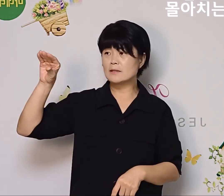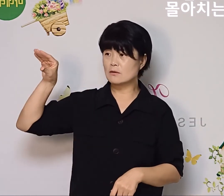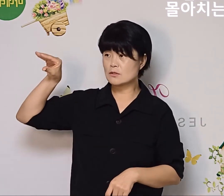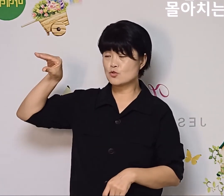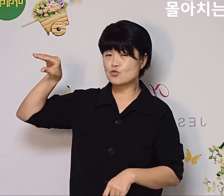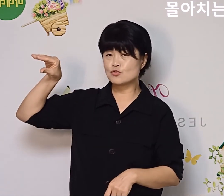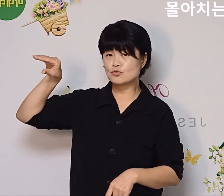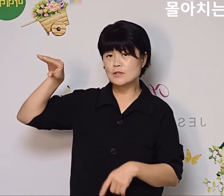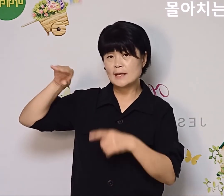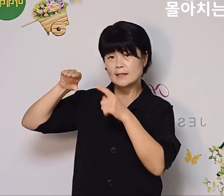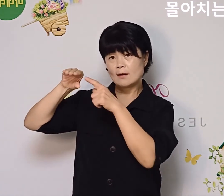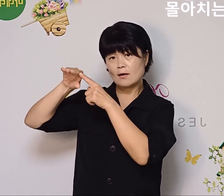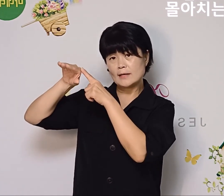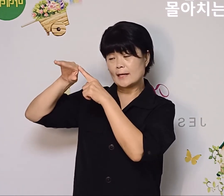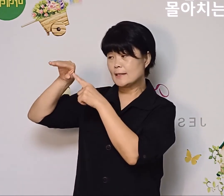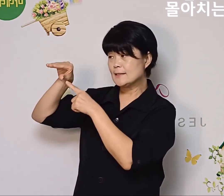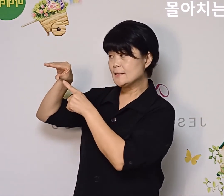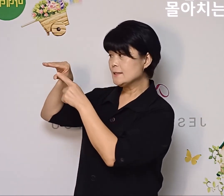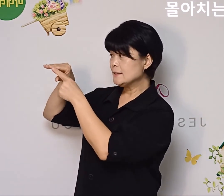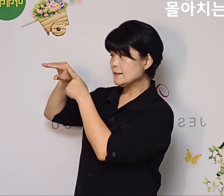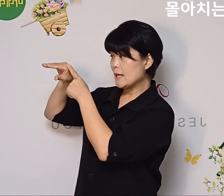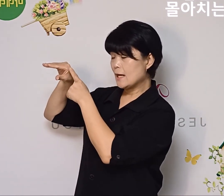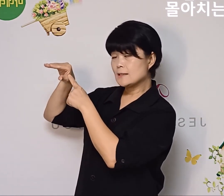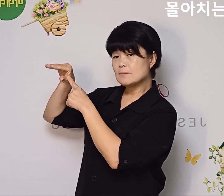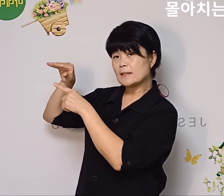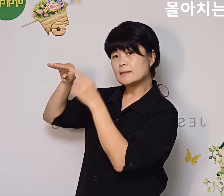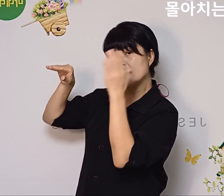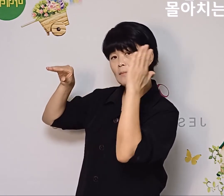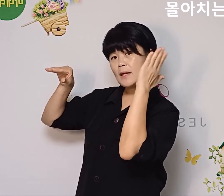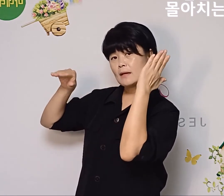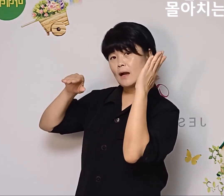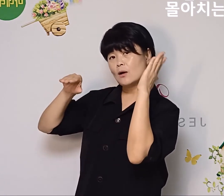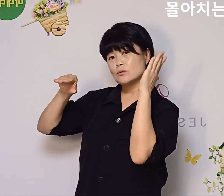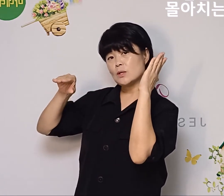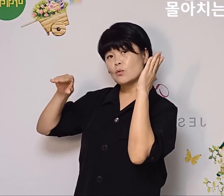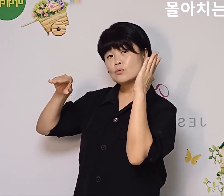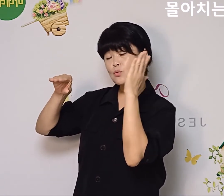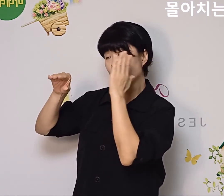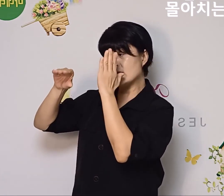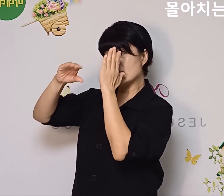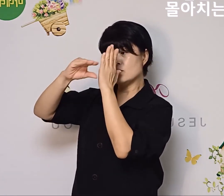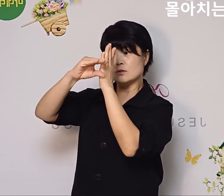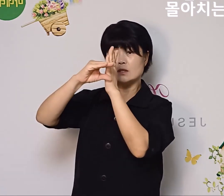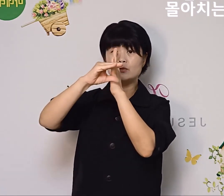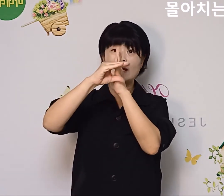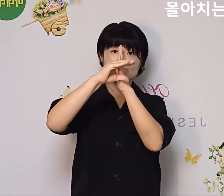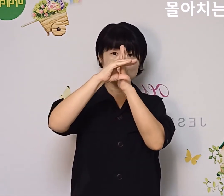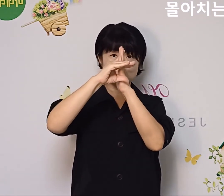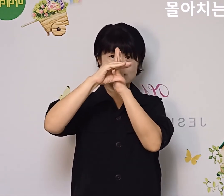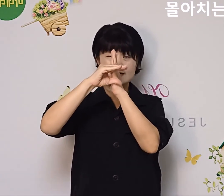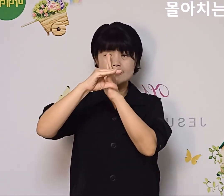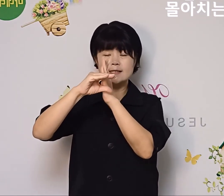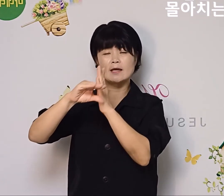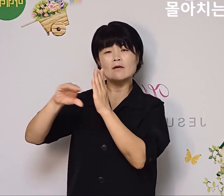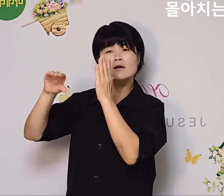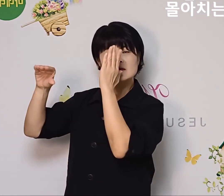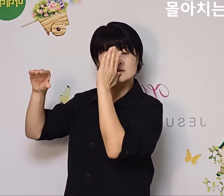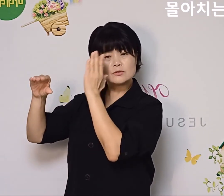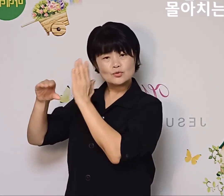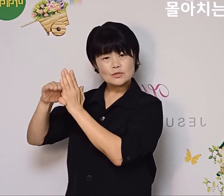여기선 약간 디귿자를 만든 다음에 가운데 오른손 칼날로 이렇게 우리 한문 중자 있잖아요. 그